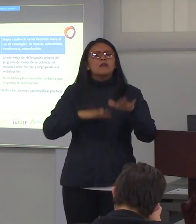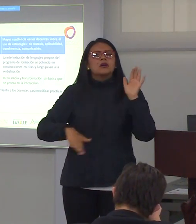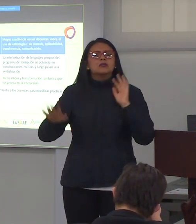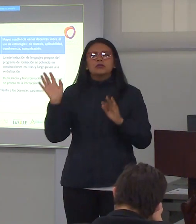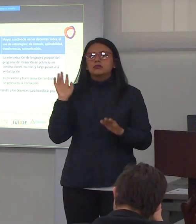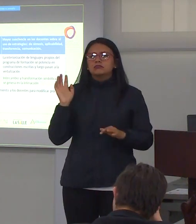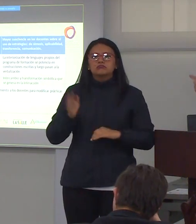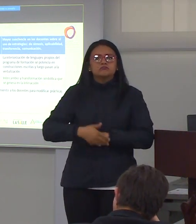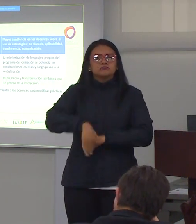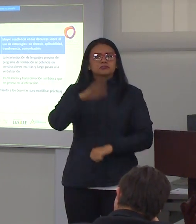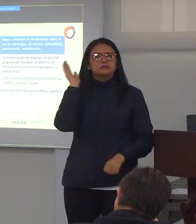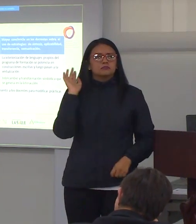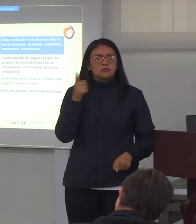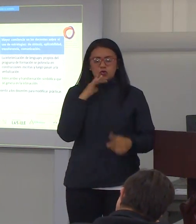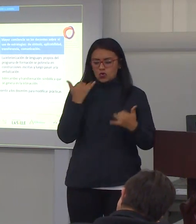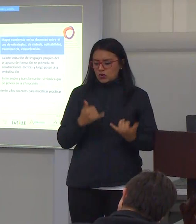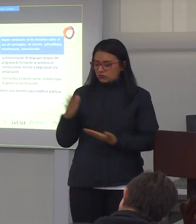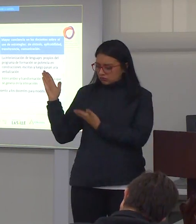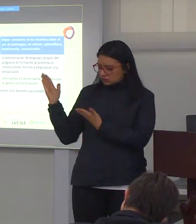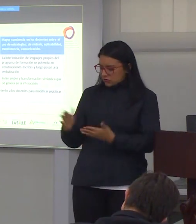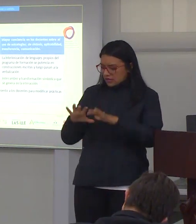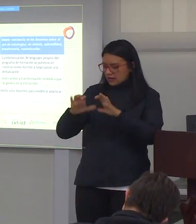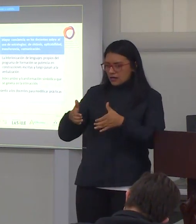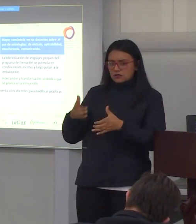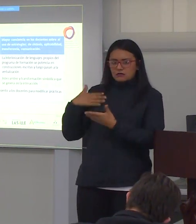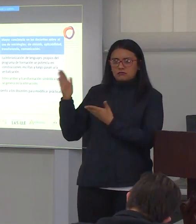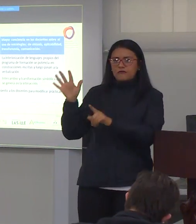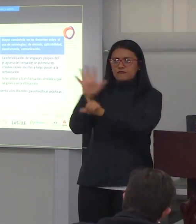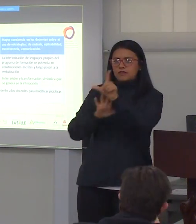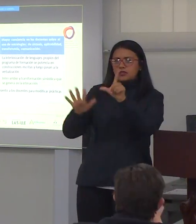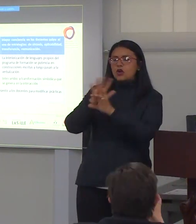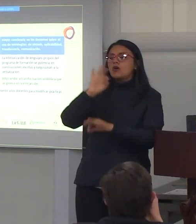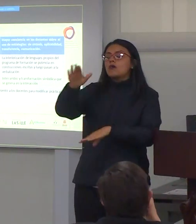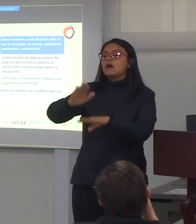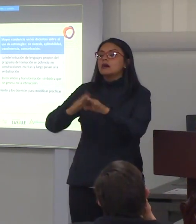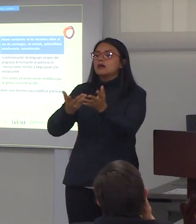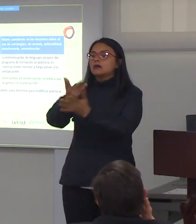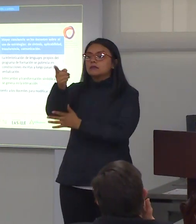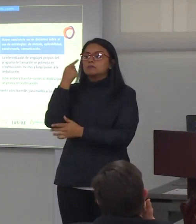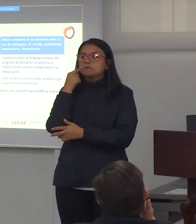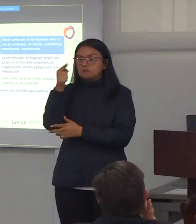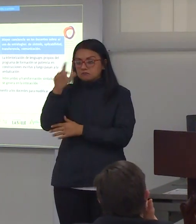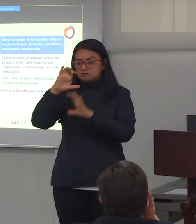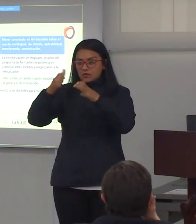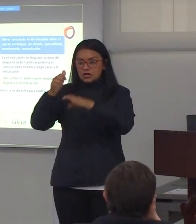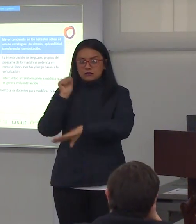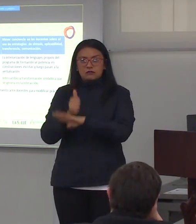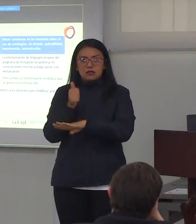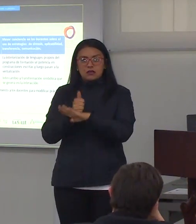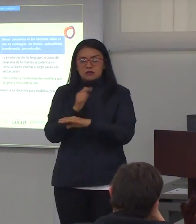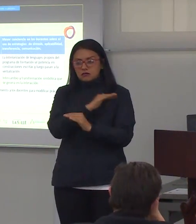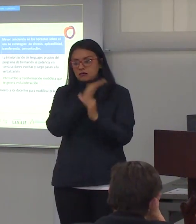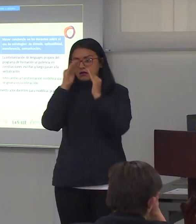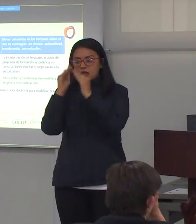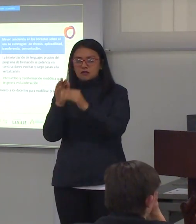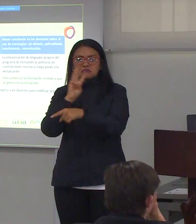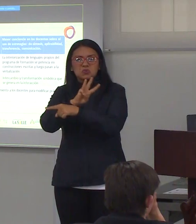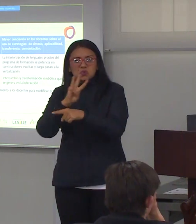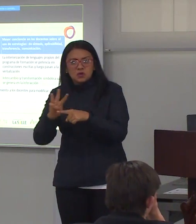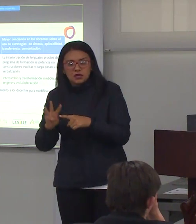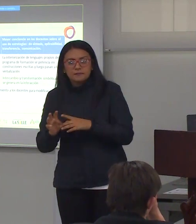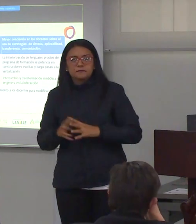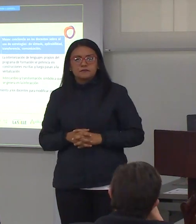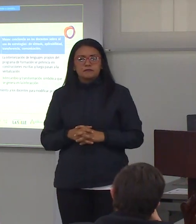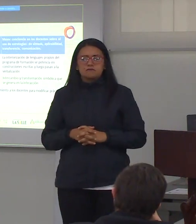muy dados también a que hoy traemos para la clase un video o recomendamos un video para que lo digamos lo revisen de una página web